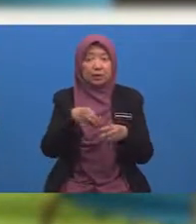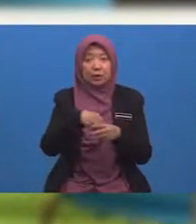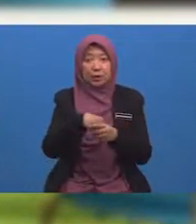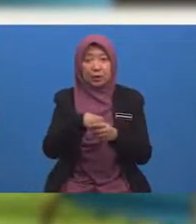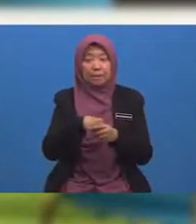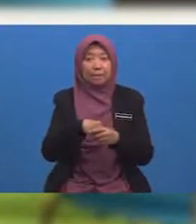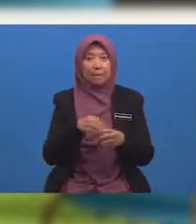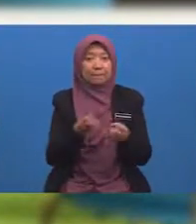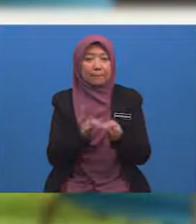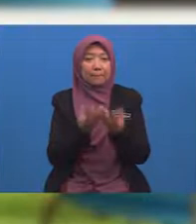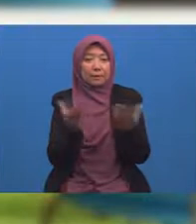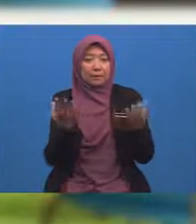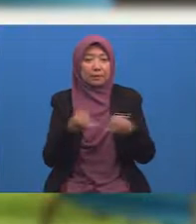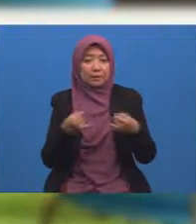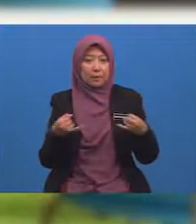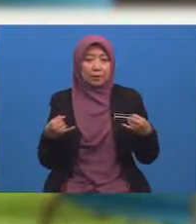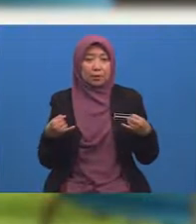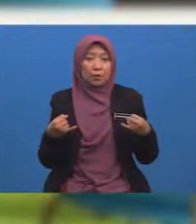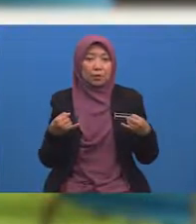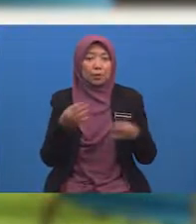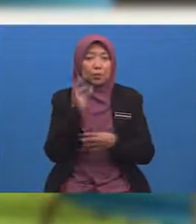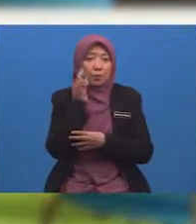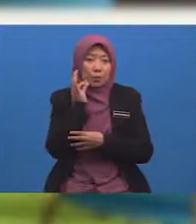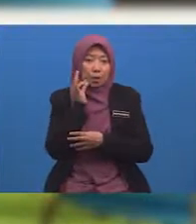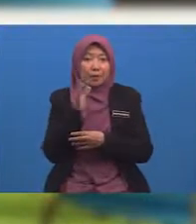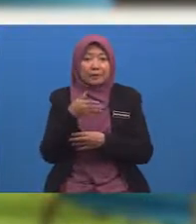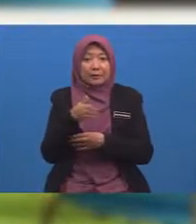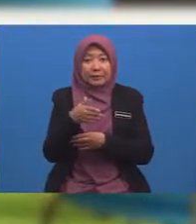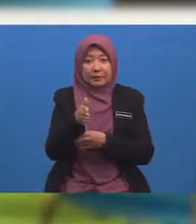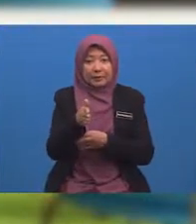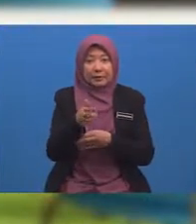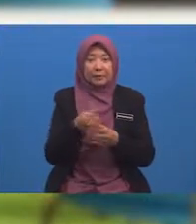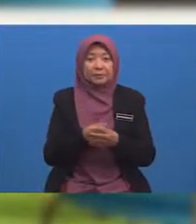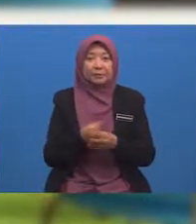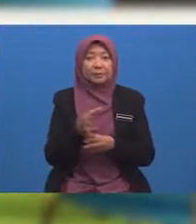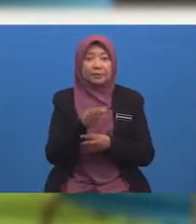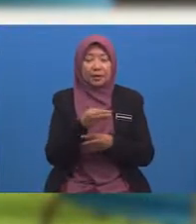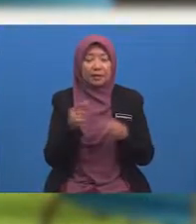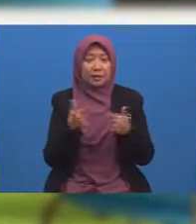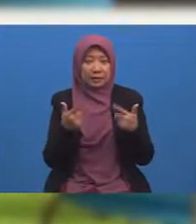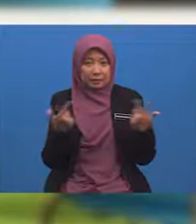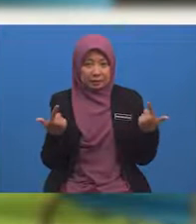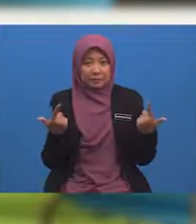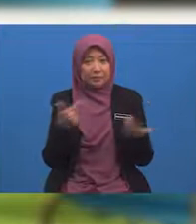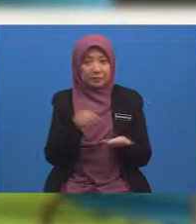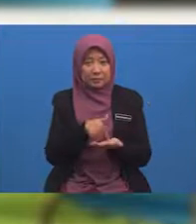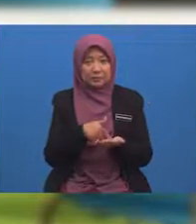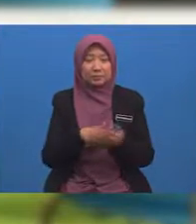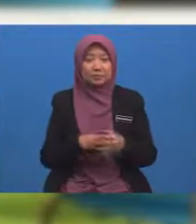pelbagai jenis seperti buah, ikan dan lain-lain lagi.